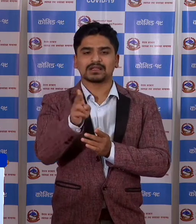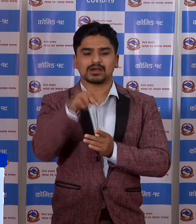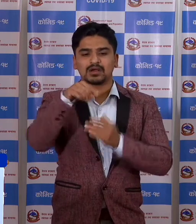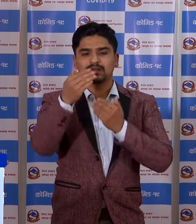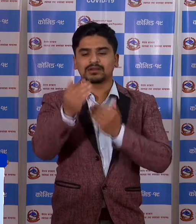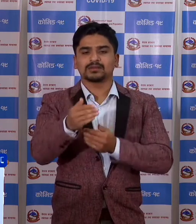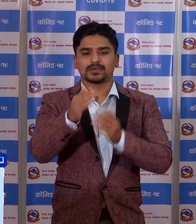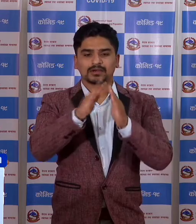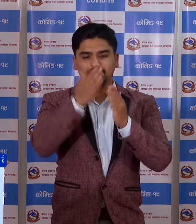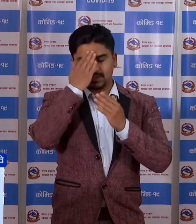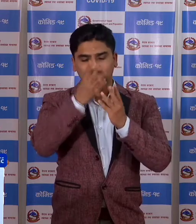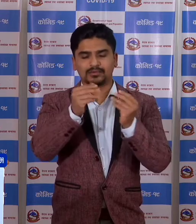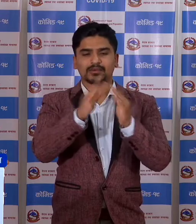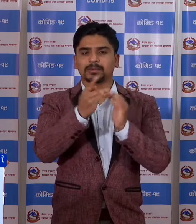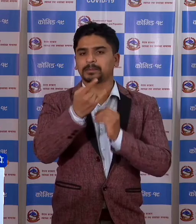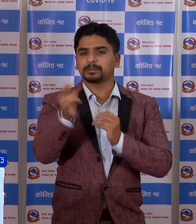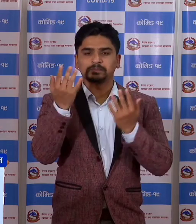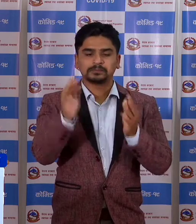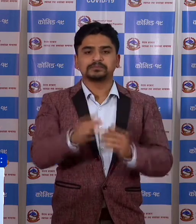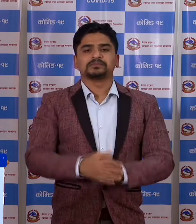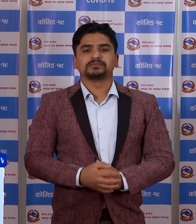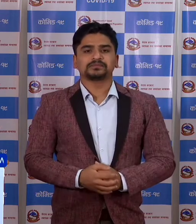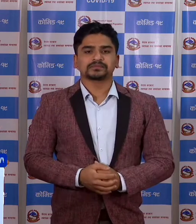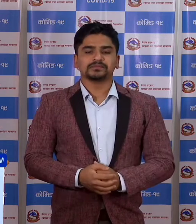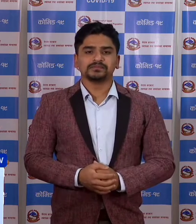हालसम्म डिस्चार्ज भएर घर फर्किनु भएको छ।